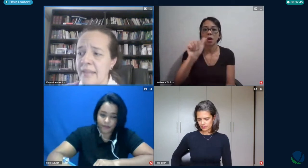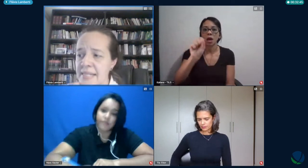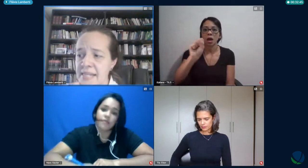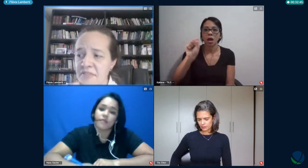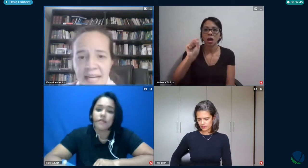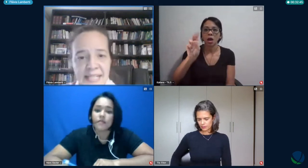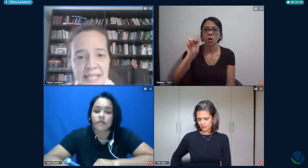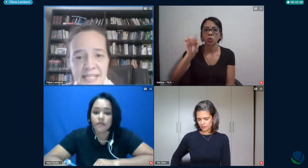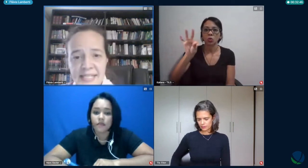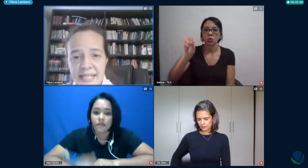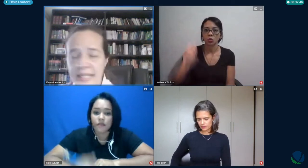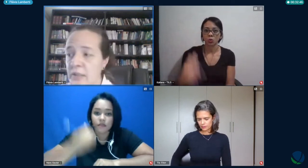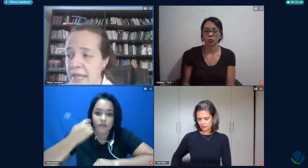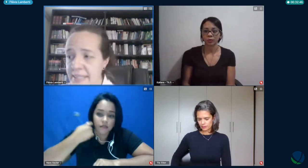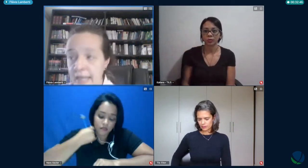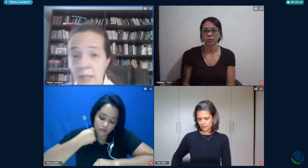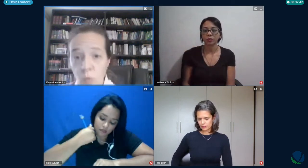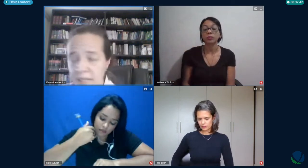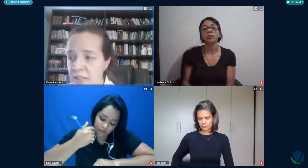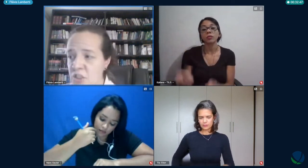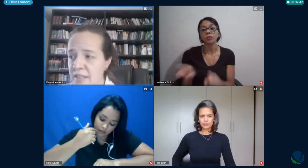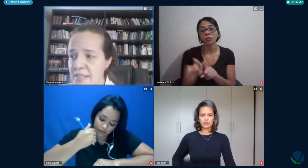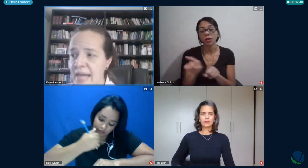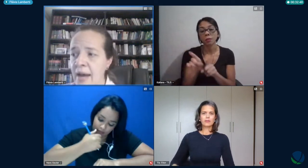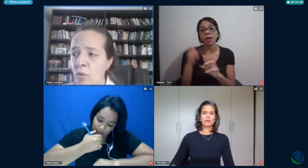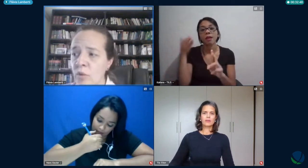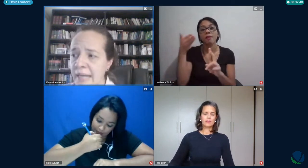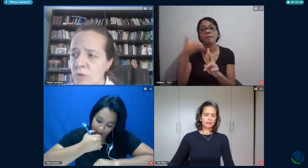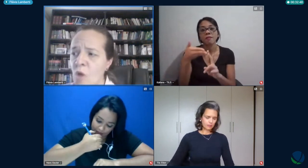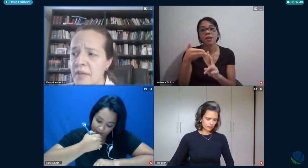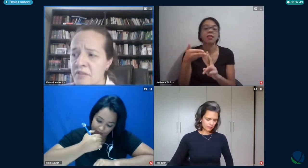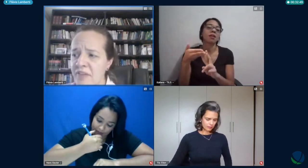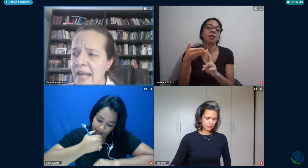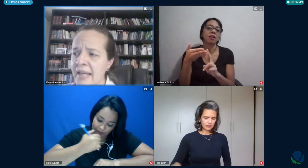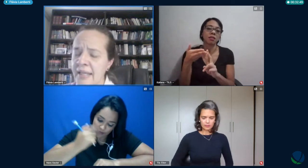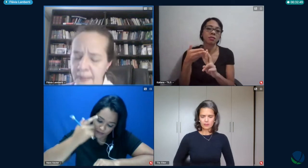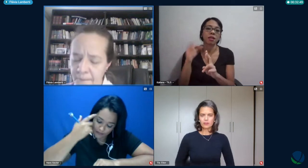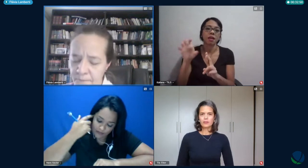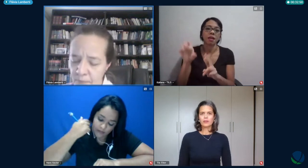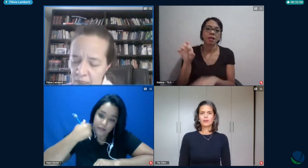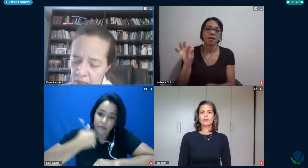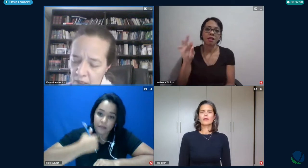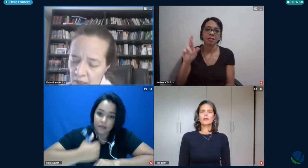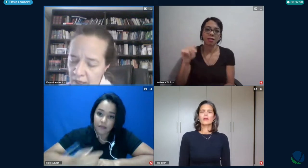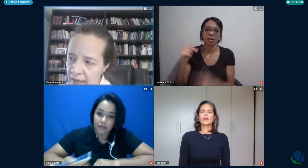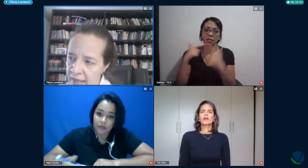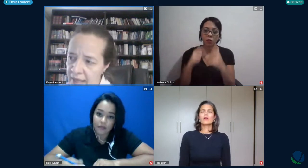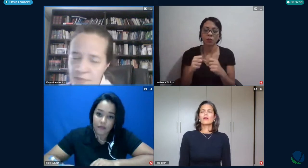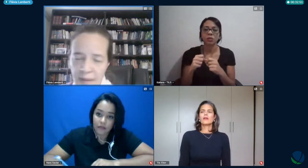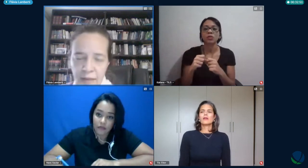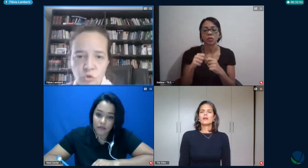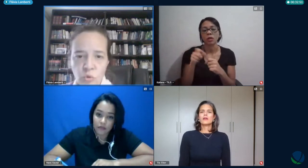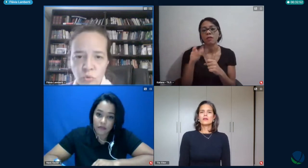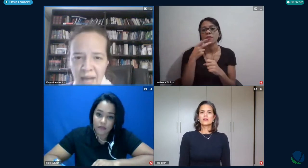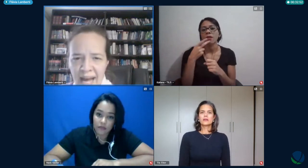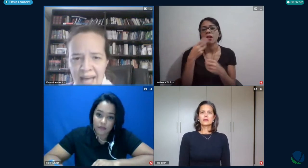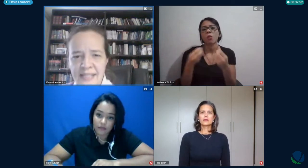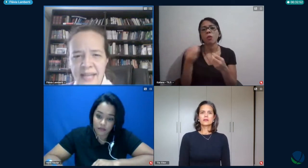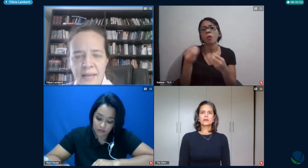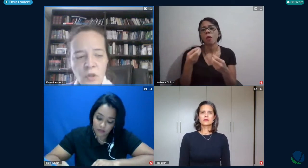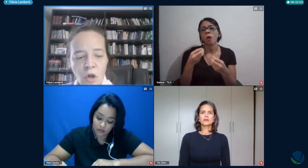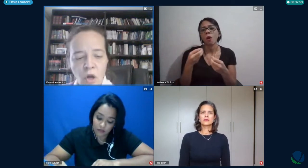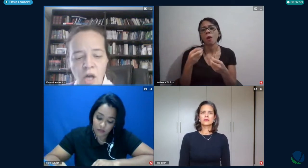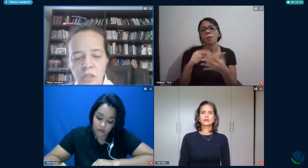E nessas referências extralinguísticas, a Hurtado Albir fala em aspectos